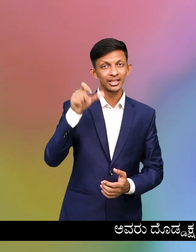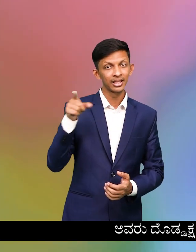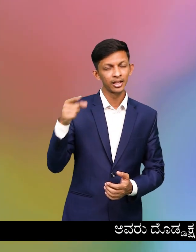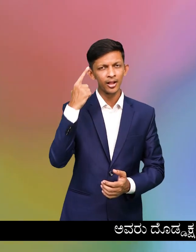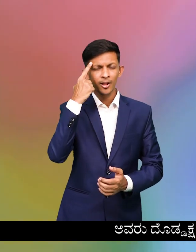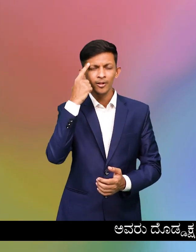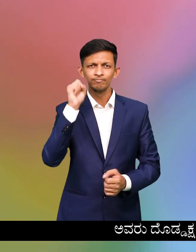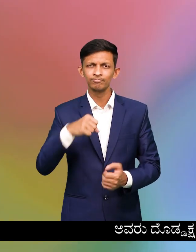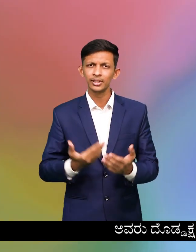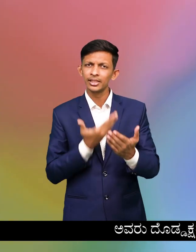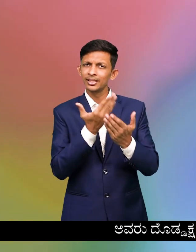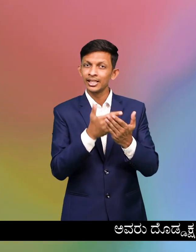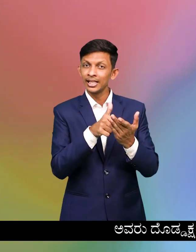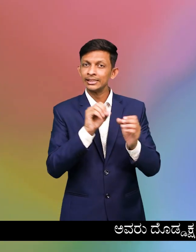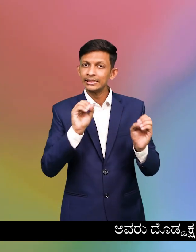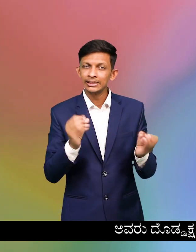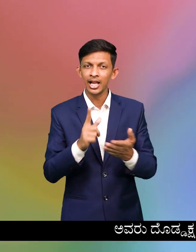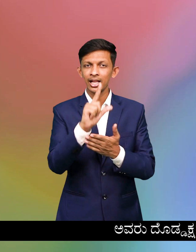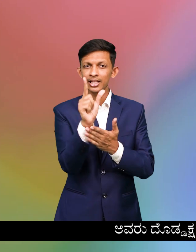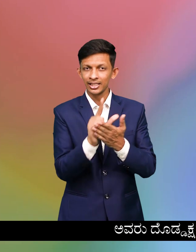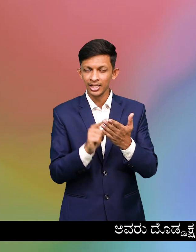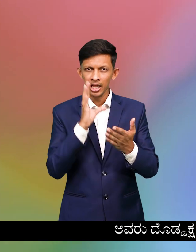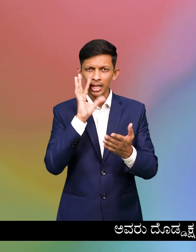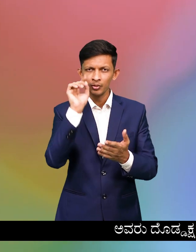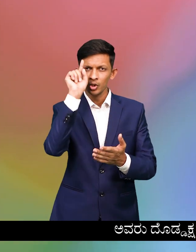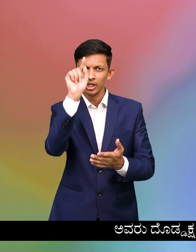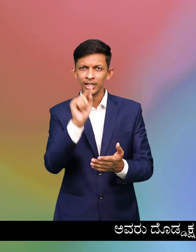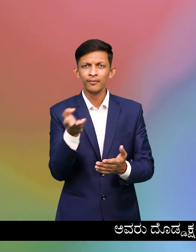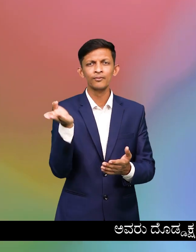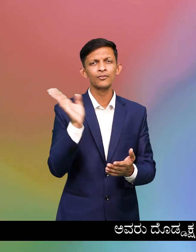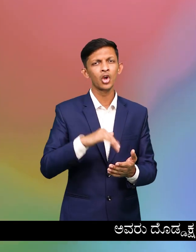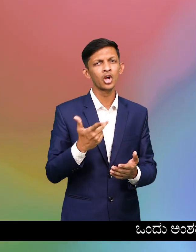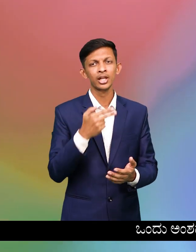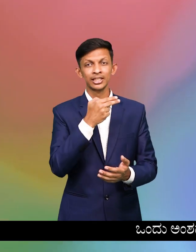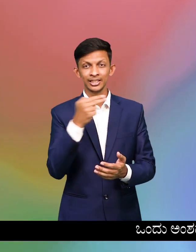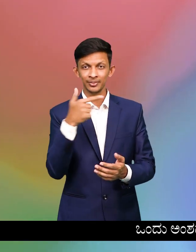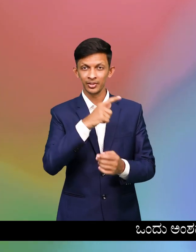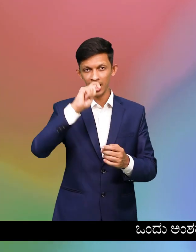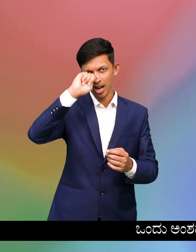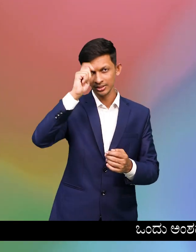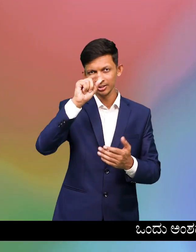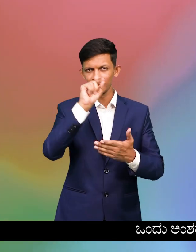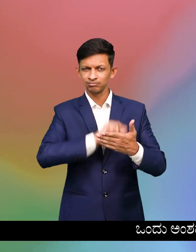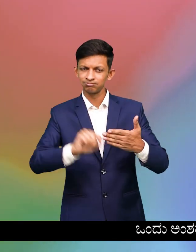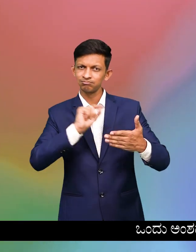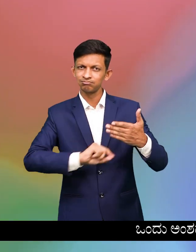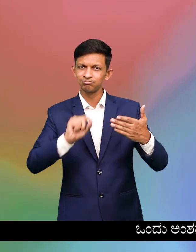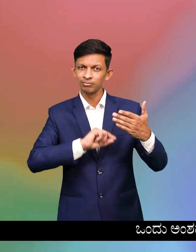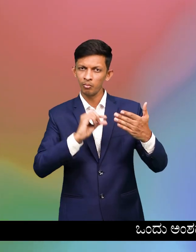ಅವರು ದೊಡ್ಡಕ್ಷರಗಳಲ್ಲಿ ಬರೆಯಲಾದ ಇಂಗ್ಲಿಷ್ನಲ್ಲಿ ಅದರ ಹೆಸರಿನಿಂದ ಒಂದು ಅಂಶದ ಆರಂಭಿಕ ಅಕ್ಷರವು ಆ